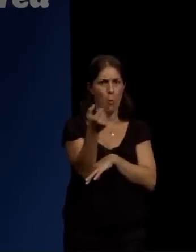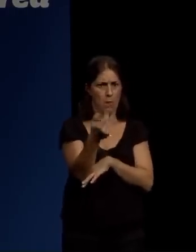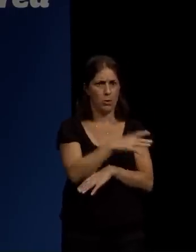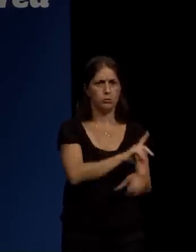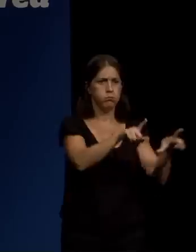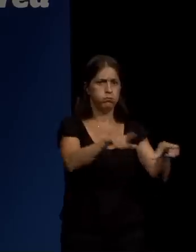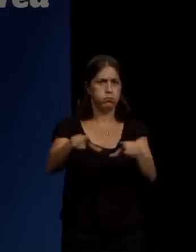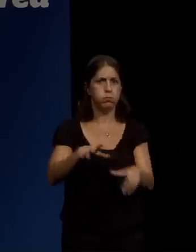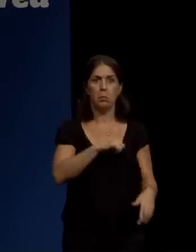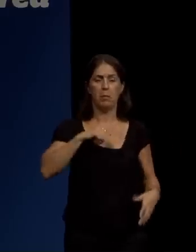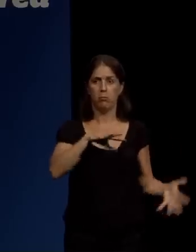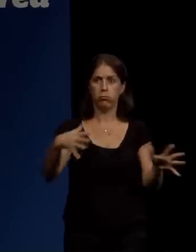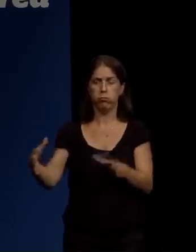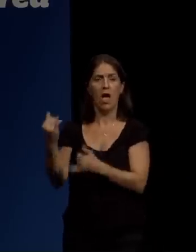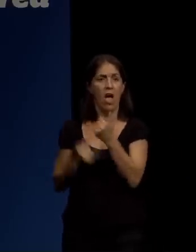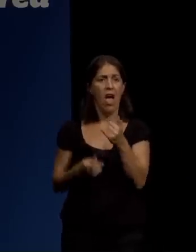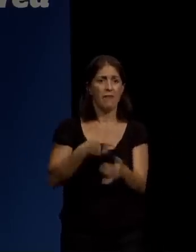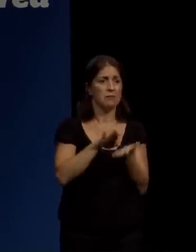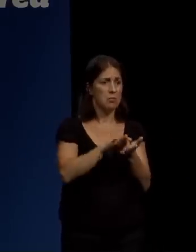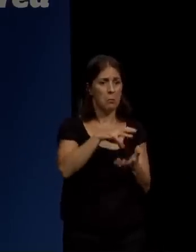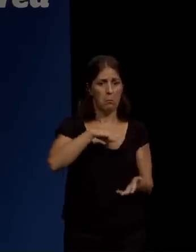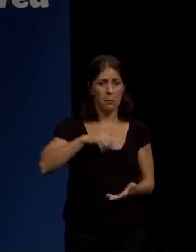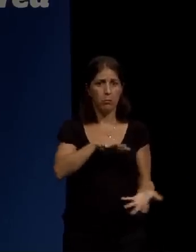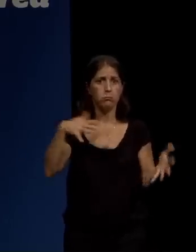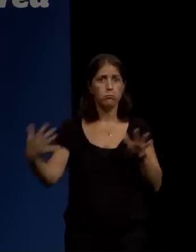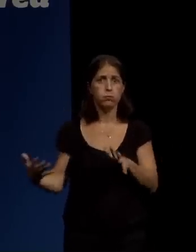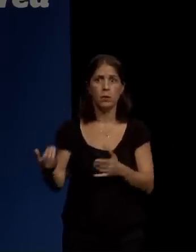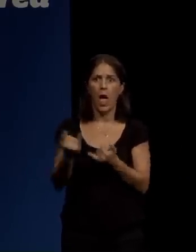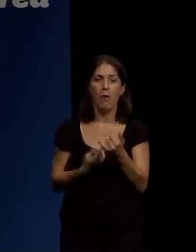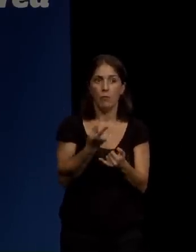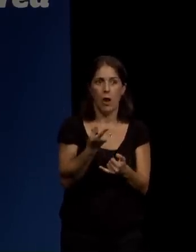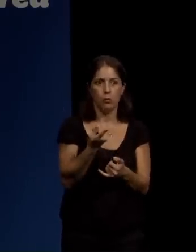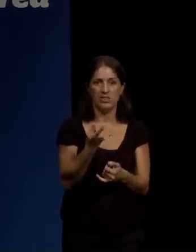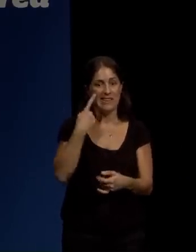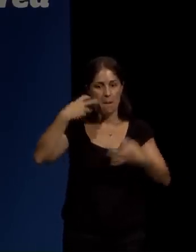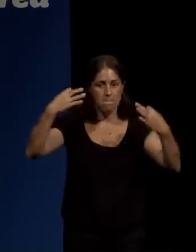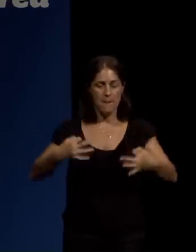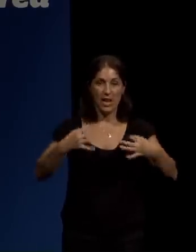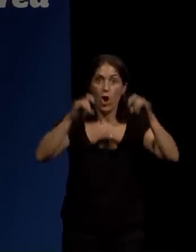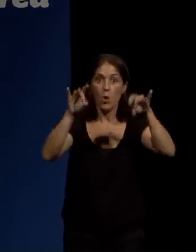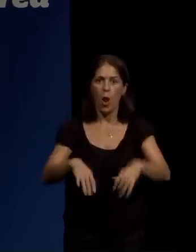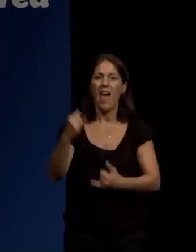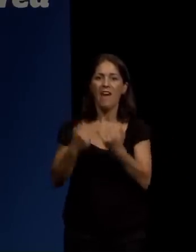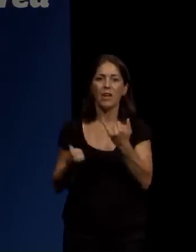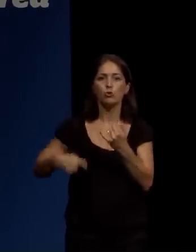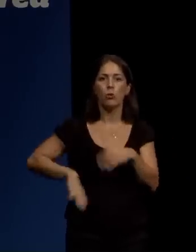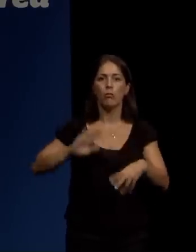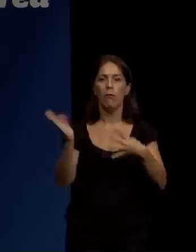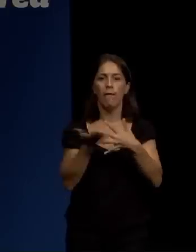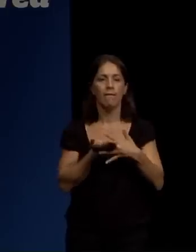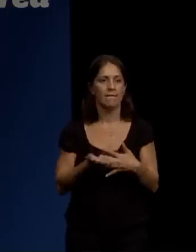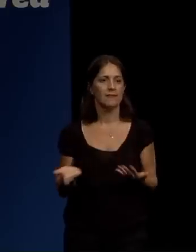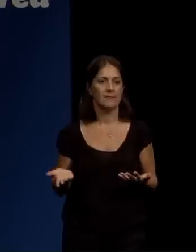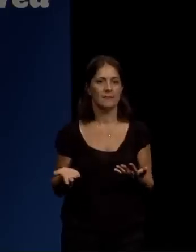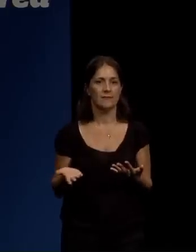no que os bombeiros e bombeiras do servicio privatizado, correndo o mesmo risco para as súas vidas, cobran a mitade que a xente que está